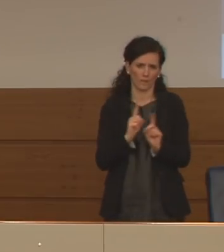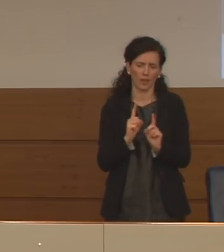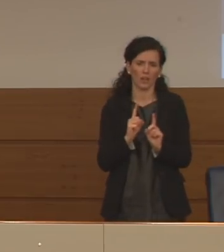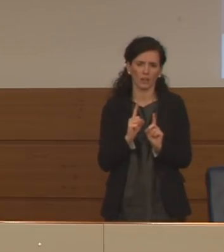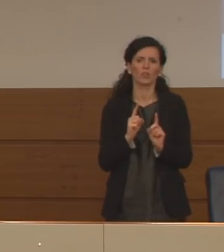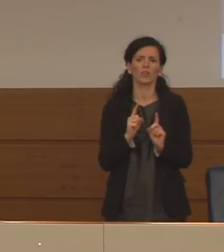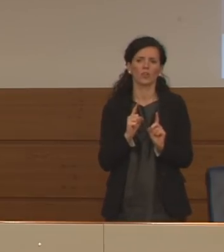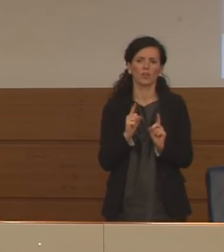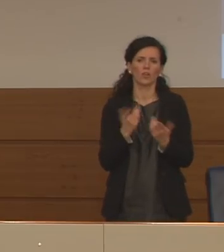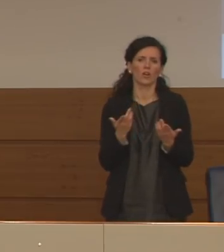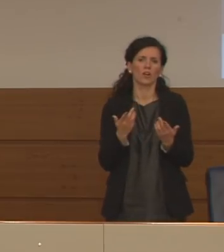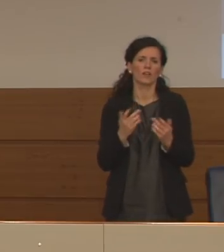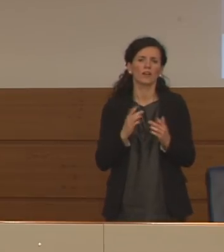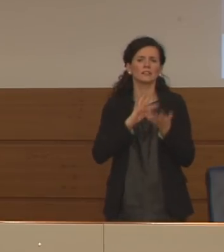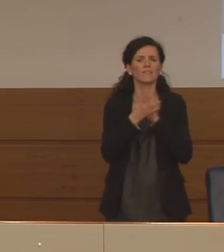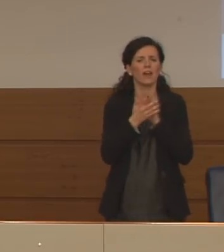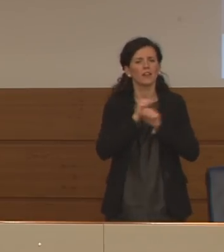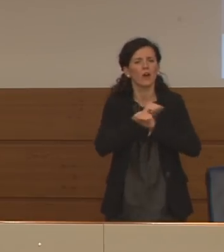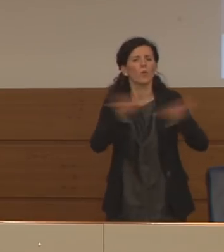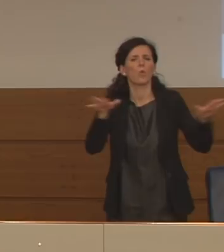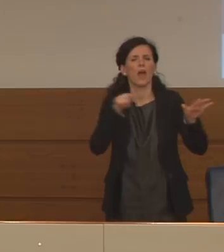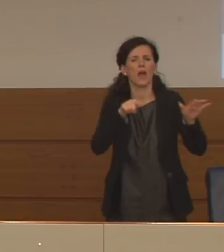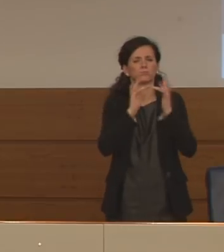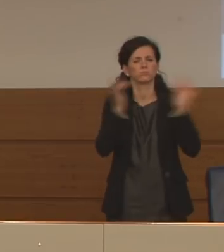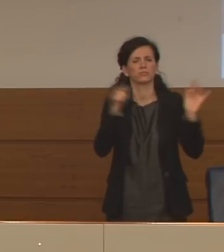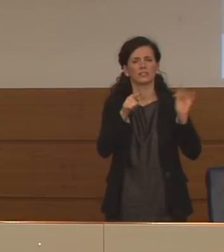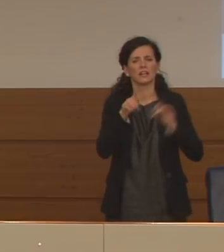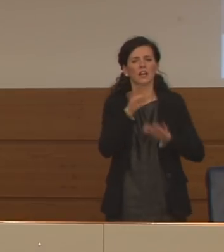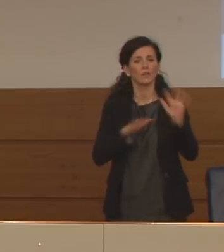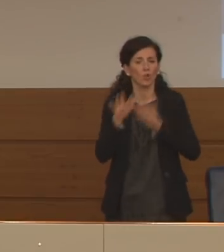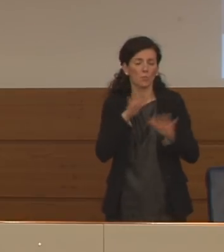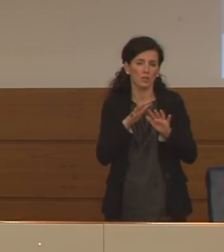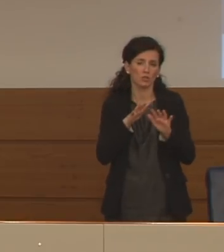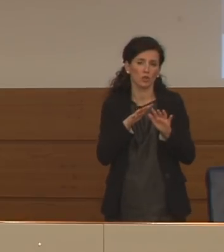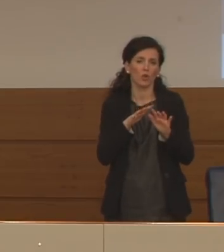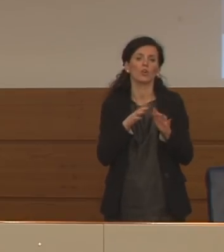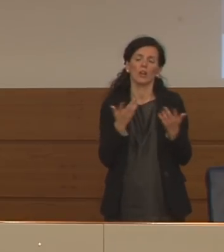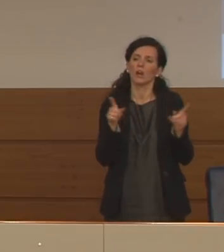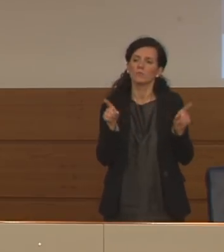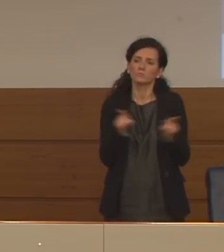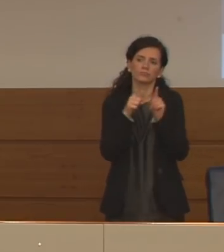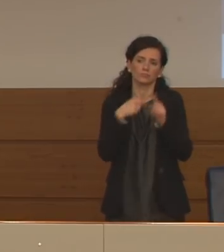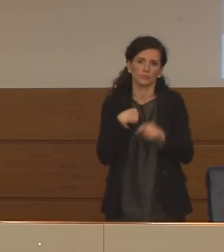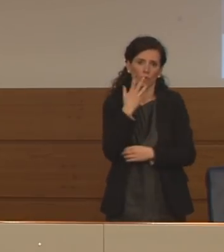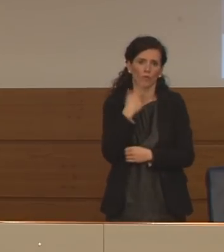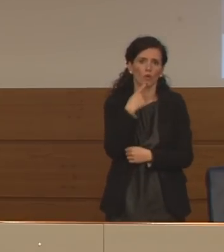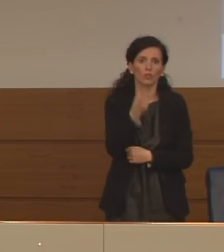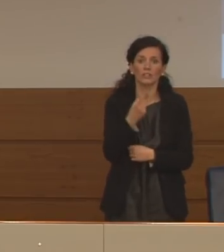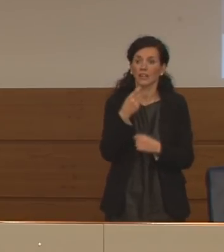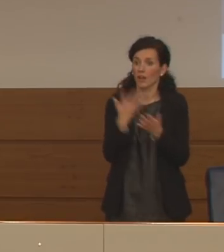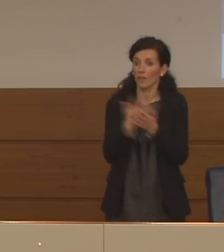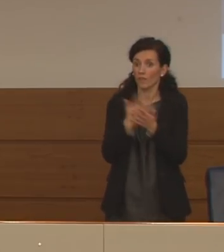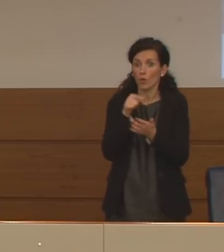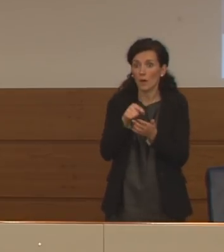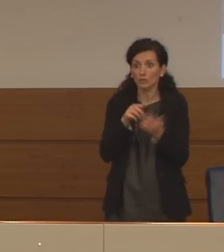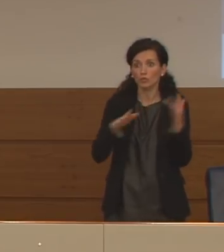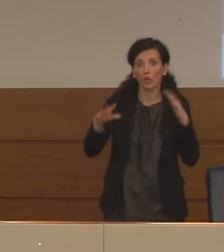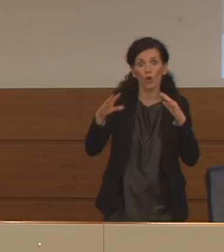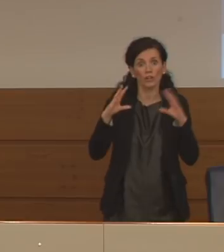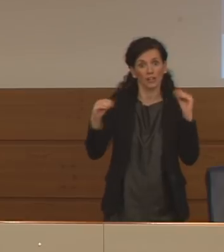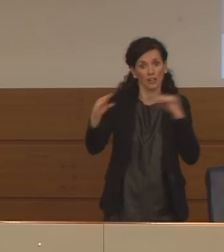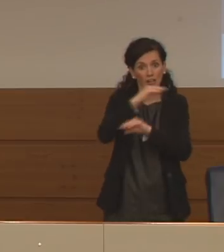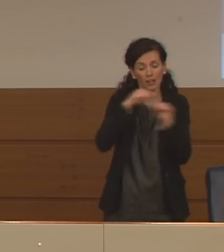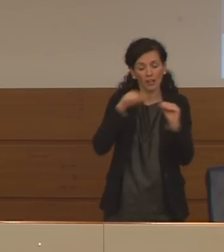di informazione sul web come voglio smentire seccamente questa notizia che gira che il dipartimento si